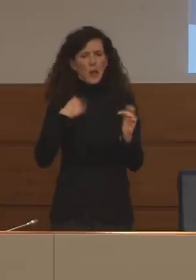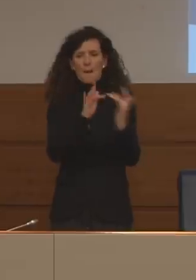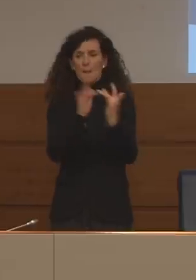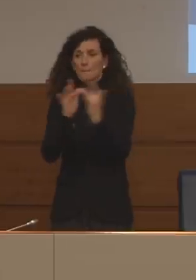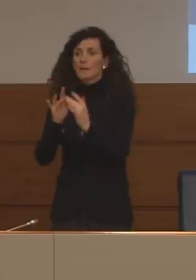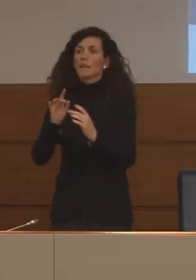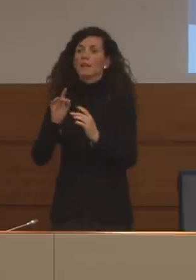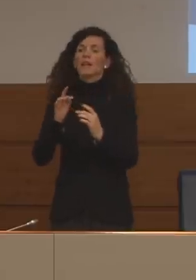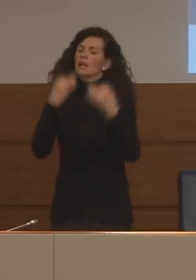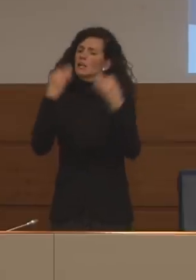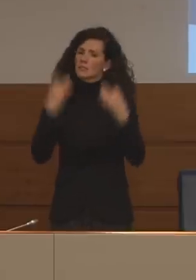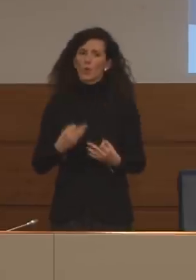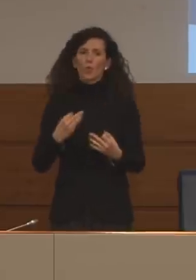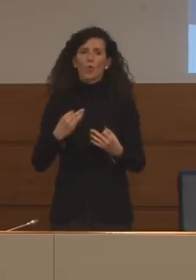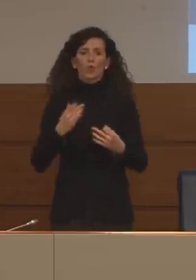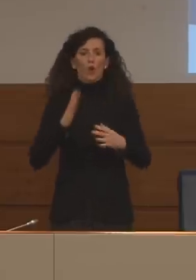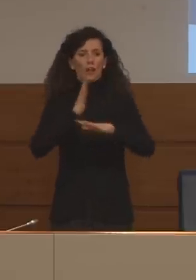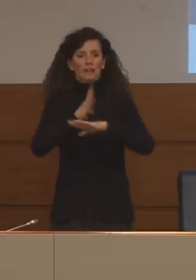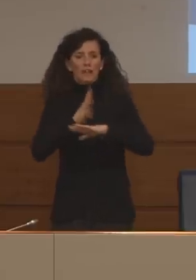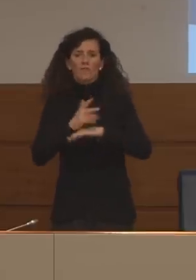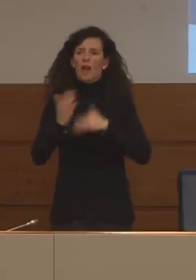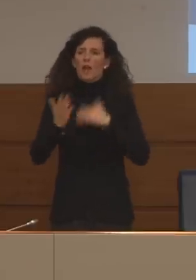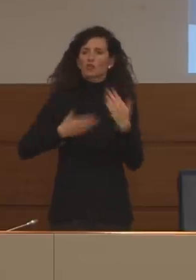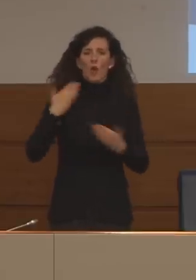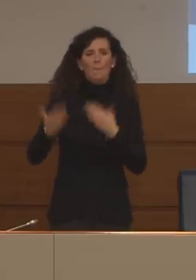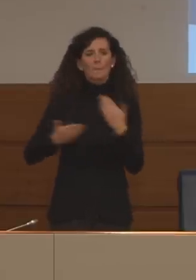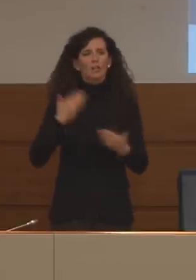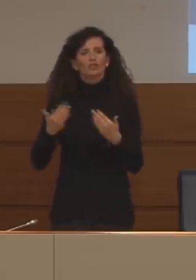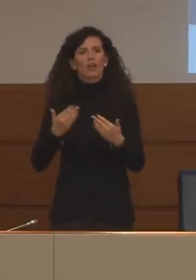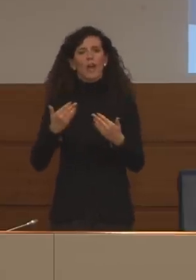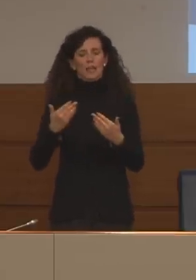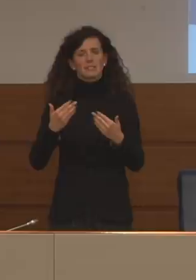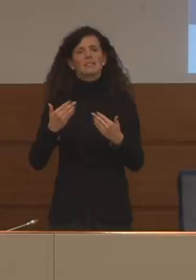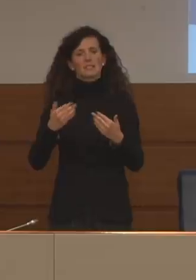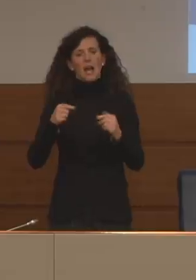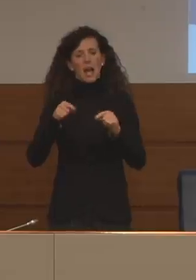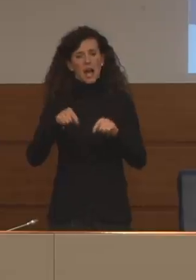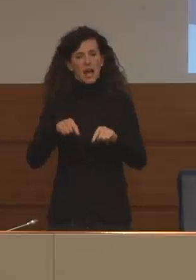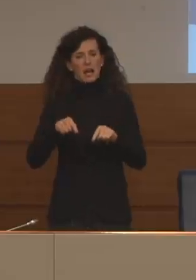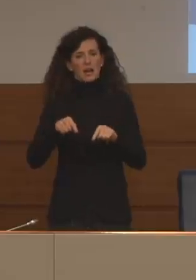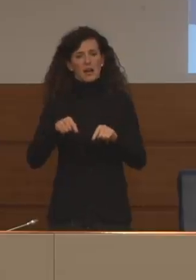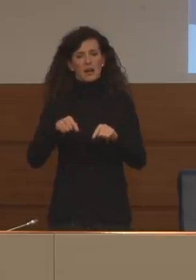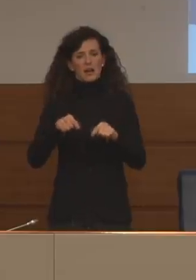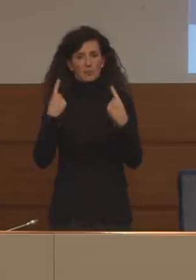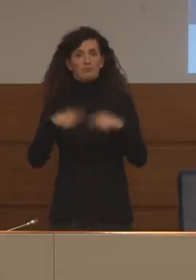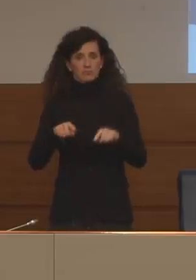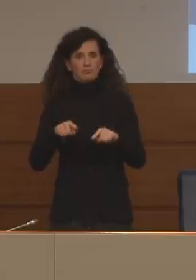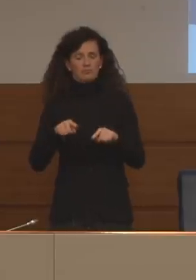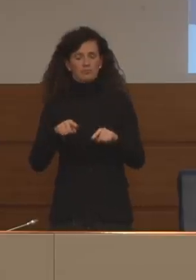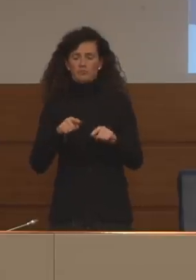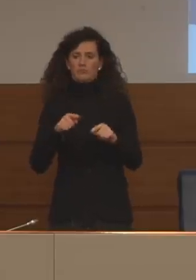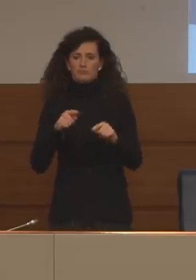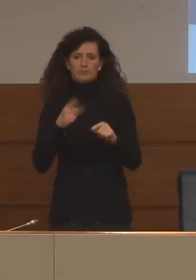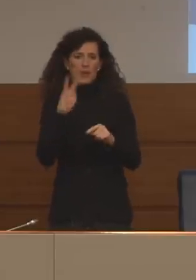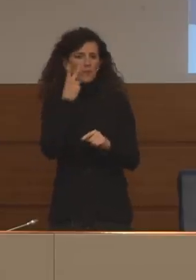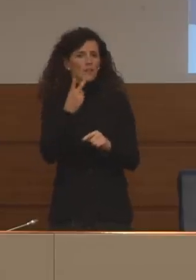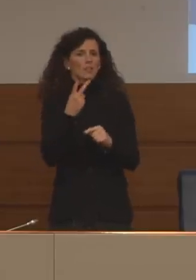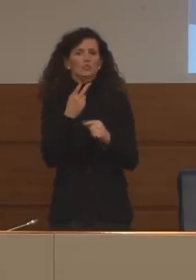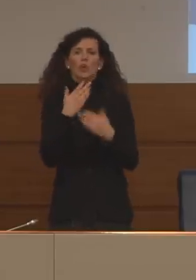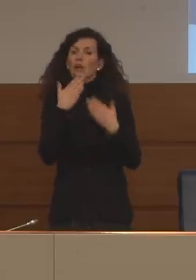calamità l'intervento è stato più incisivo e c'è stata una maggiore collaborazione